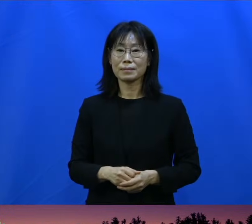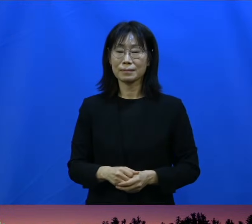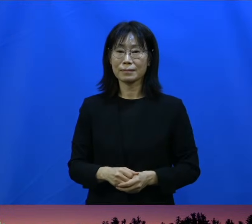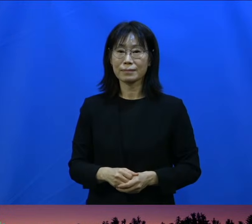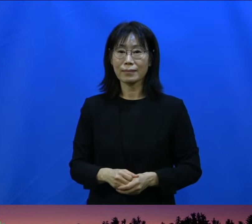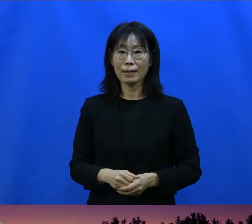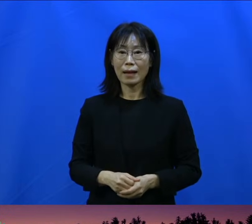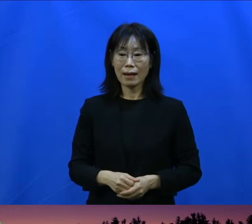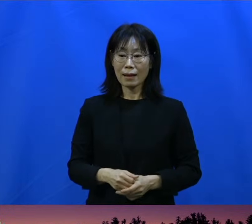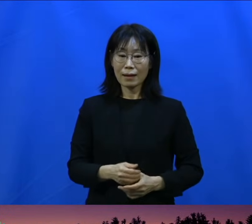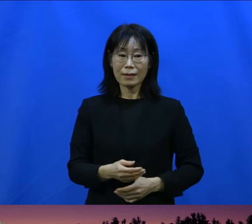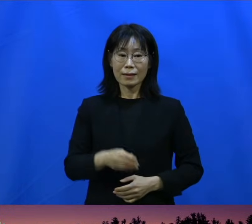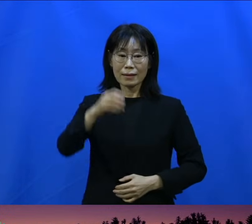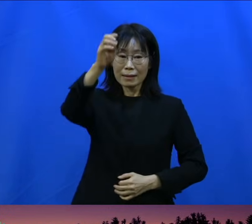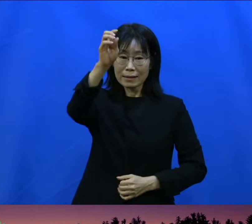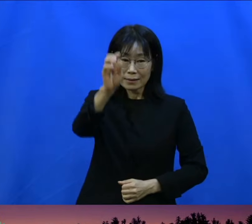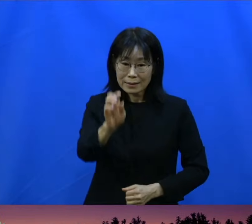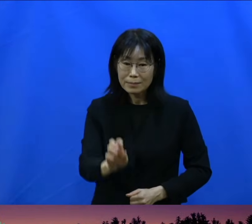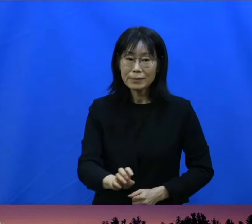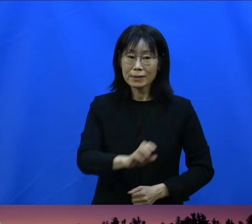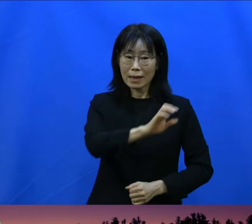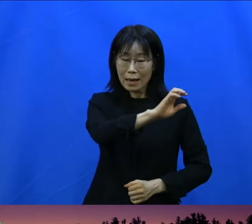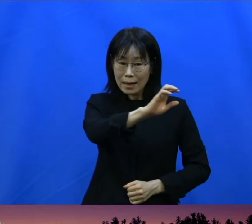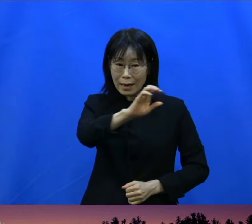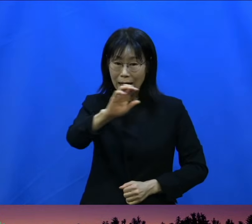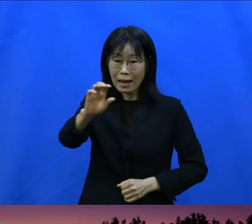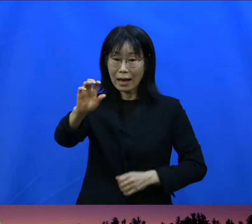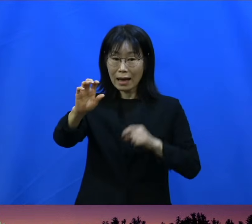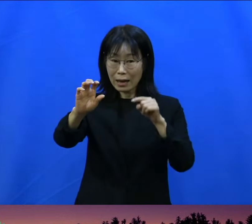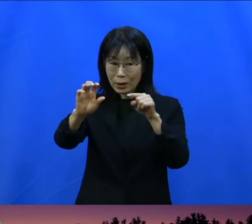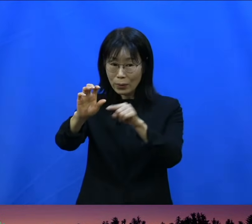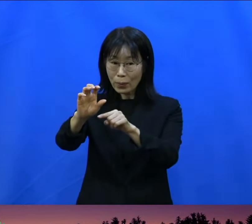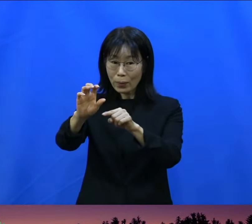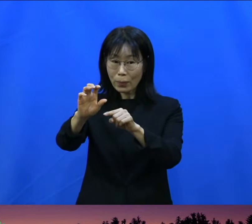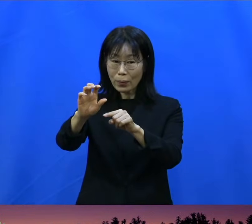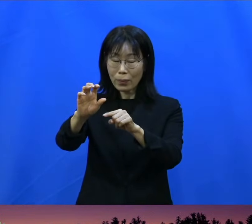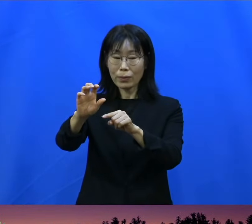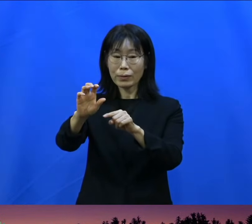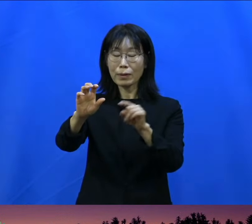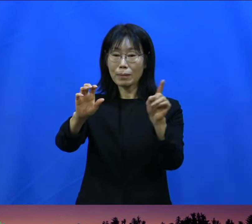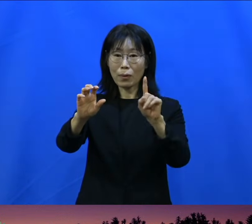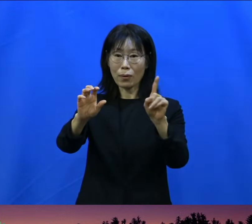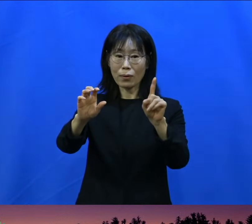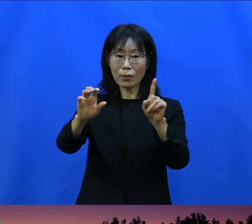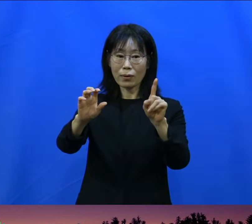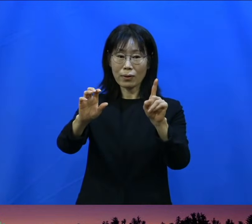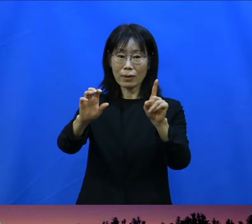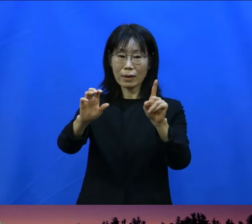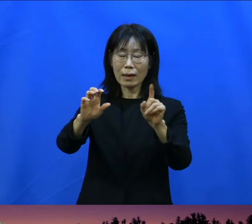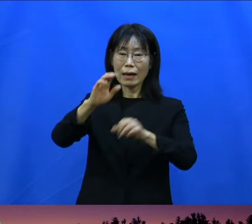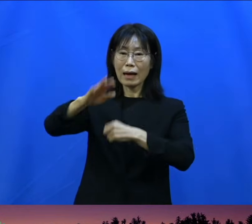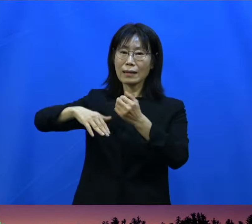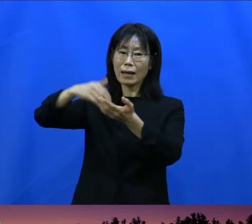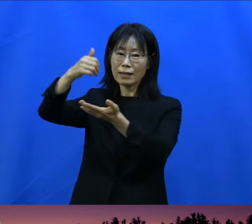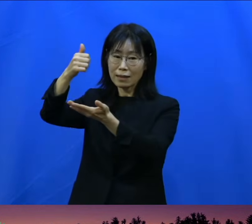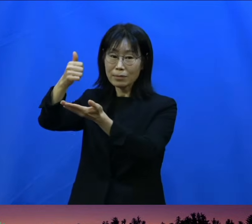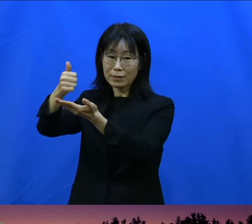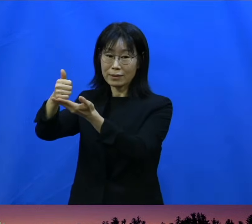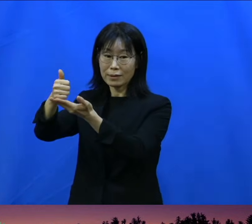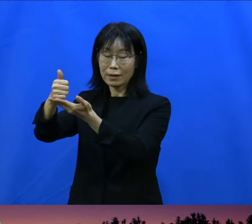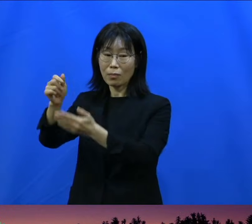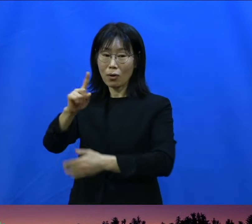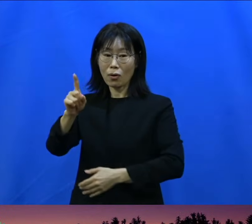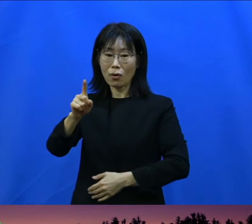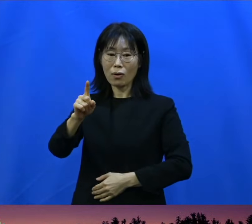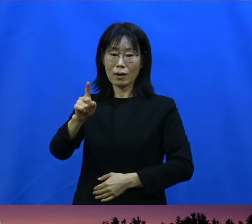여러분, 십자가를 통하여 우리에게 보여주는 메시지가 뭘까요? 하나님은 죄를 다루시는 분이라는 거예요.